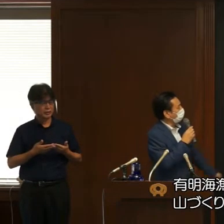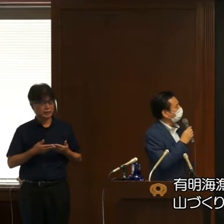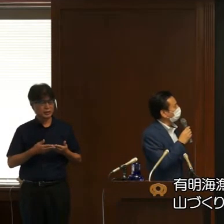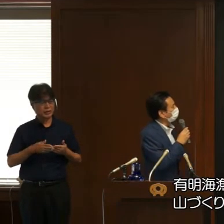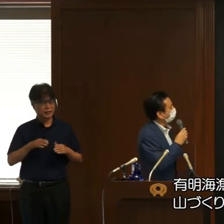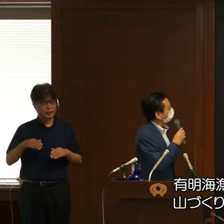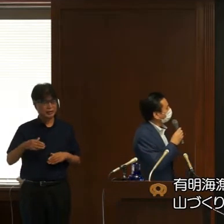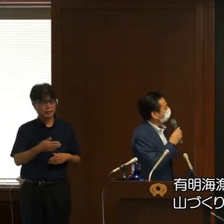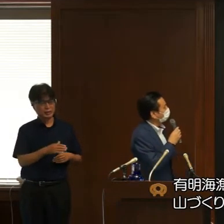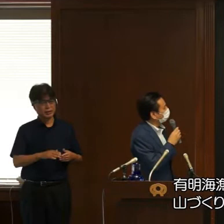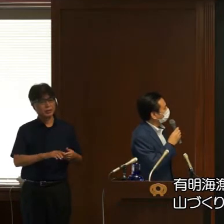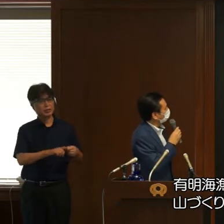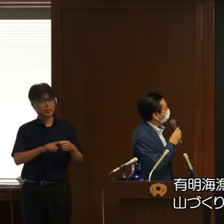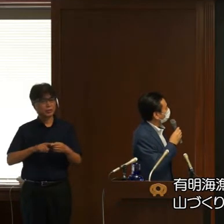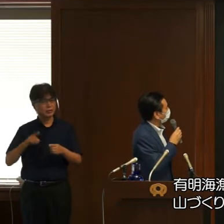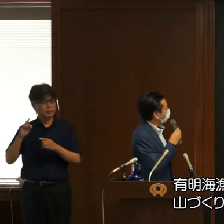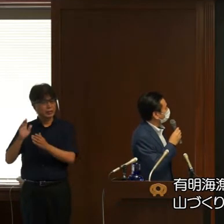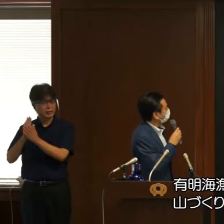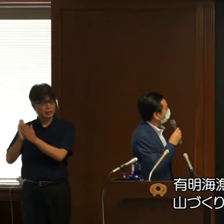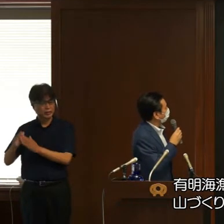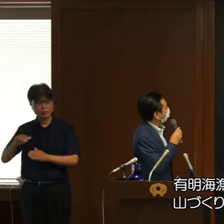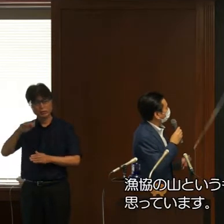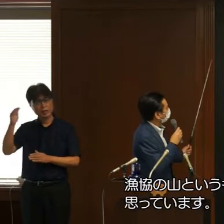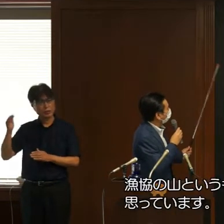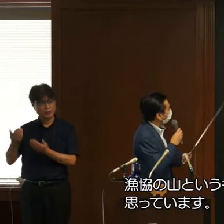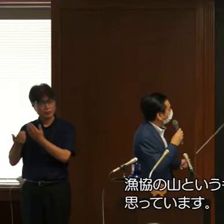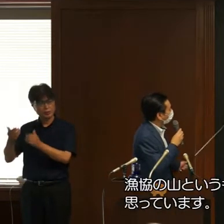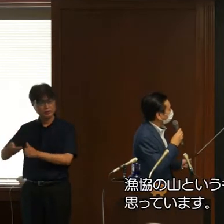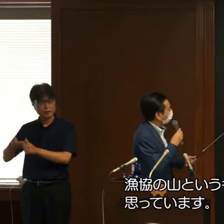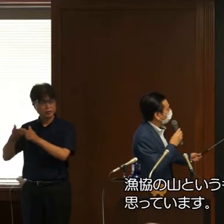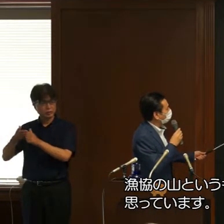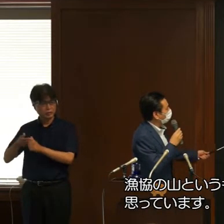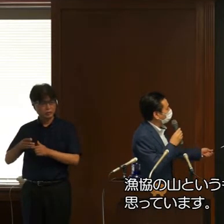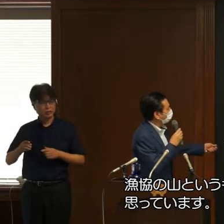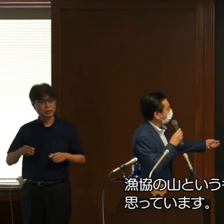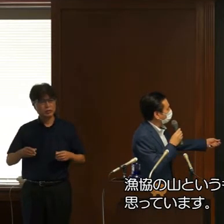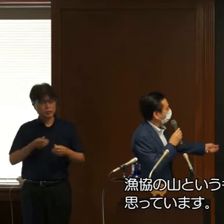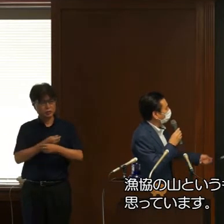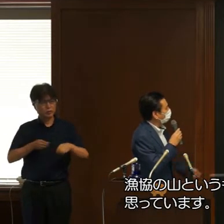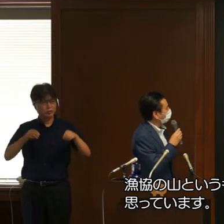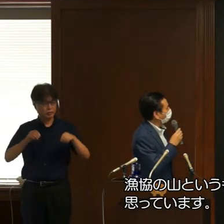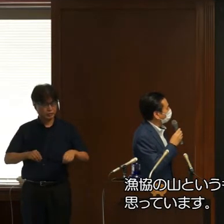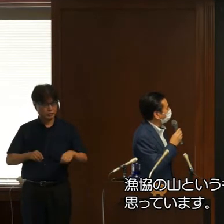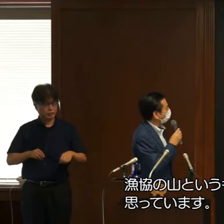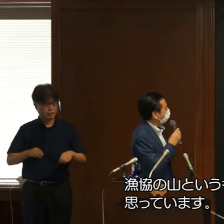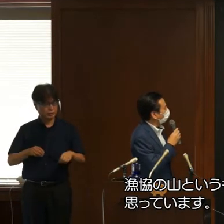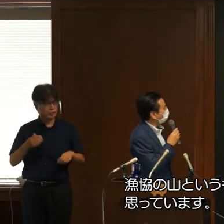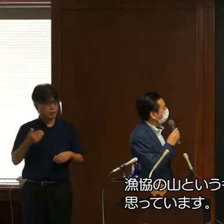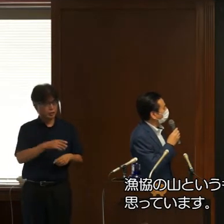と佐賀県で、山作り協定を締結して漁協の山というものを作っていこうと